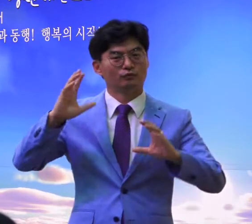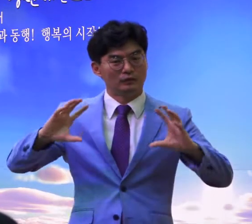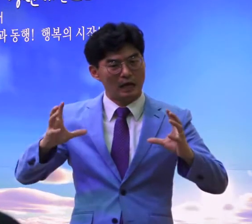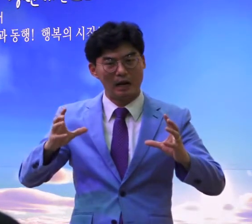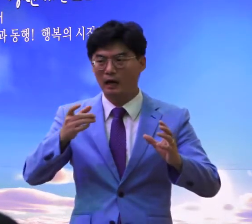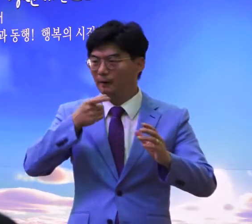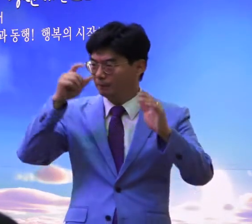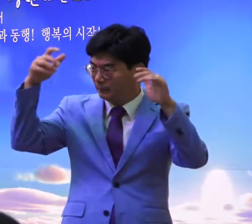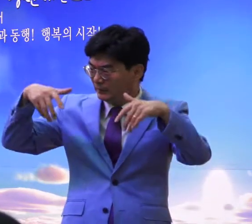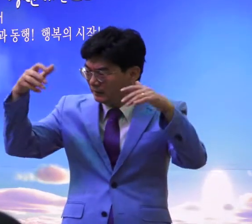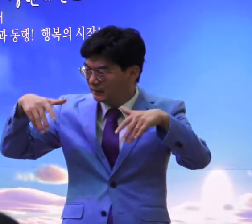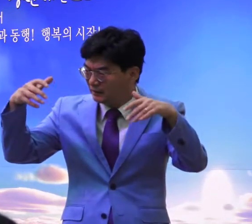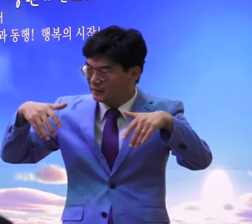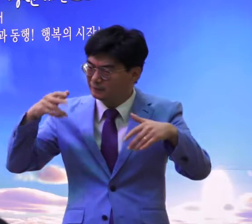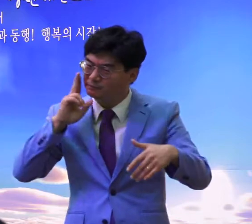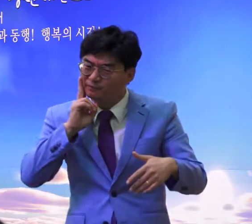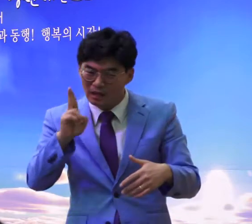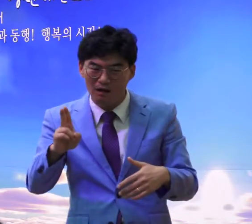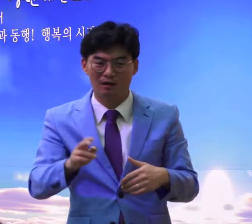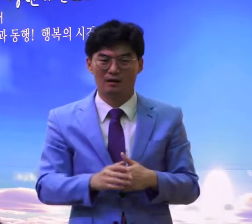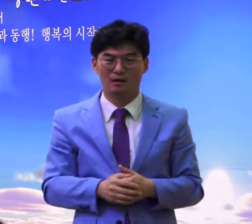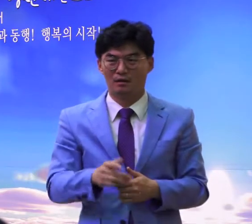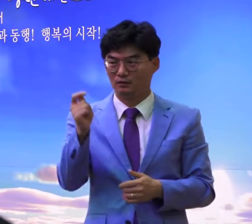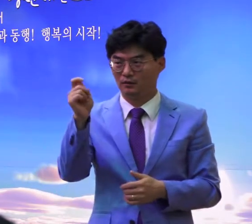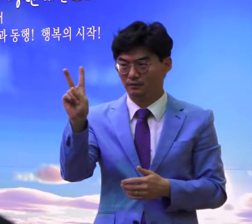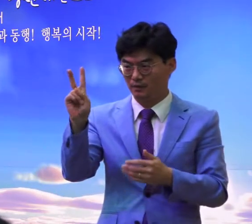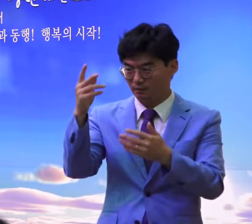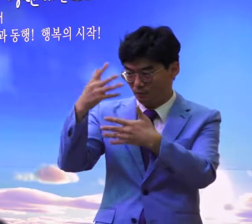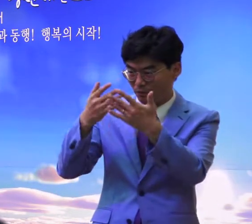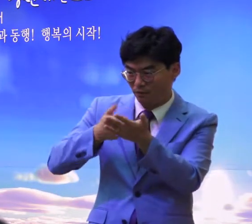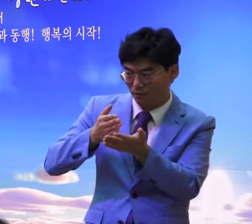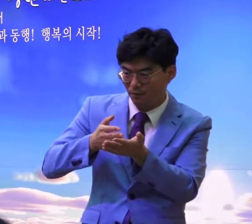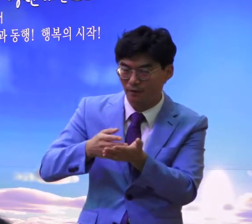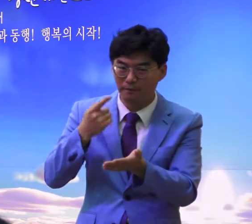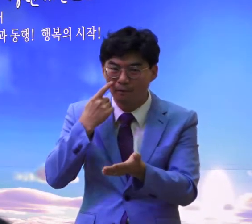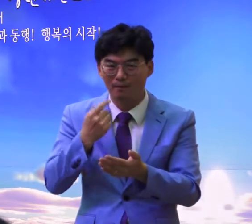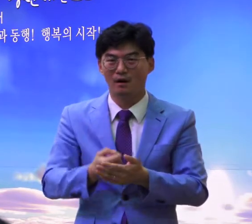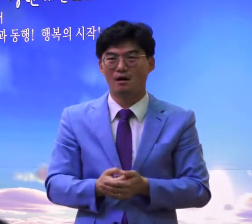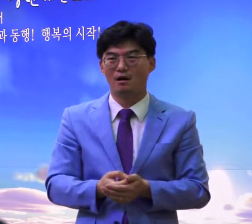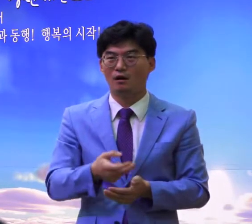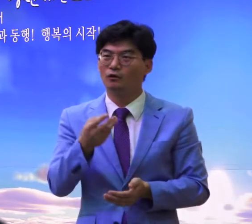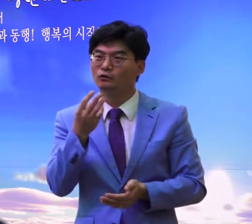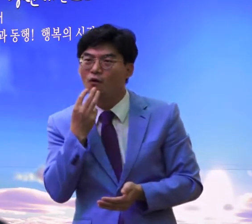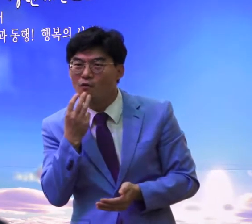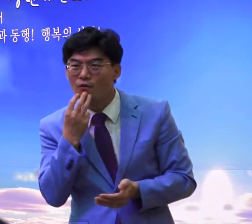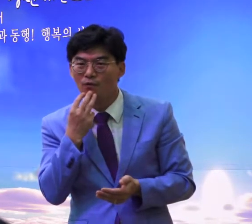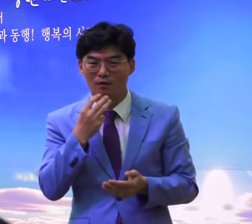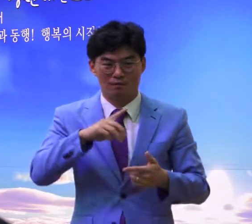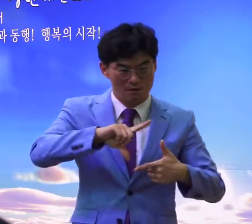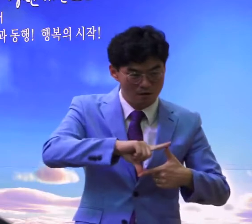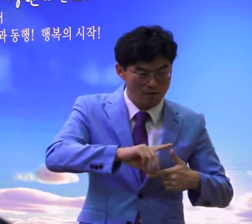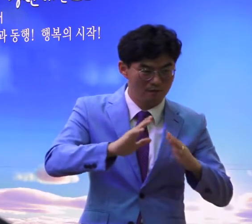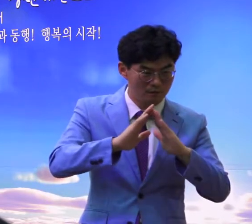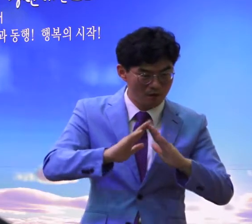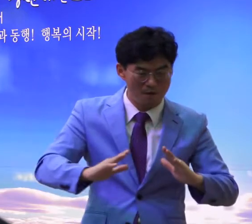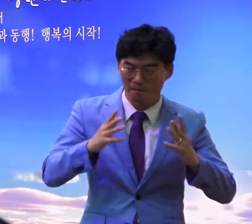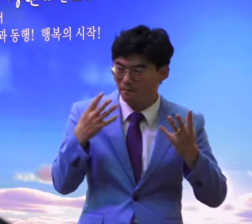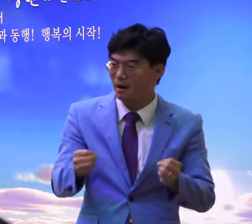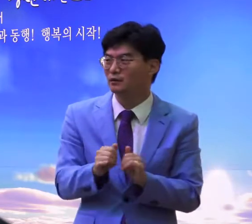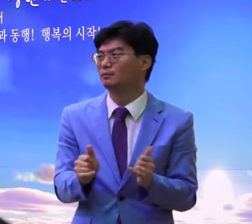느끼지만 정말 많은 비가 왔습니다. 웨스트콘 다 보시겠지만 중부 지역 또 남부도 그렇고 많은 분들이 목숨을 잃고